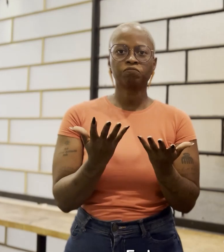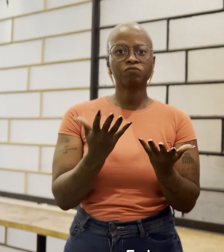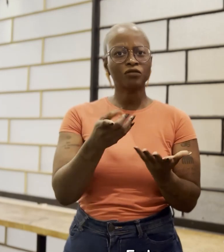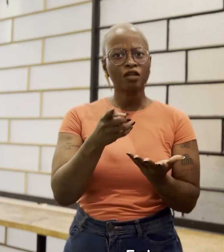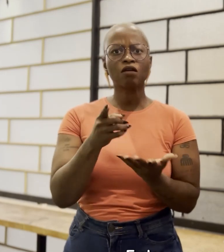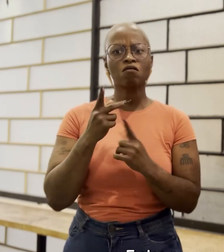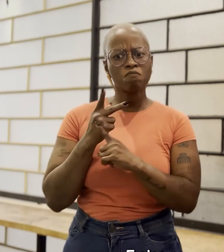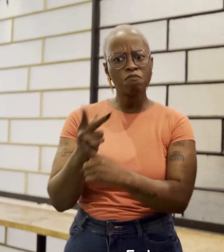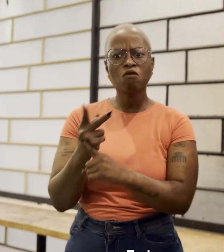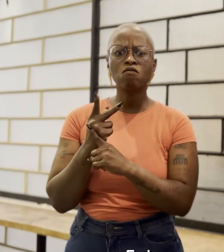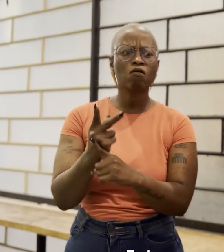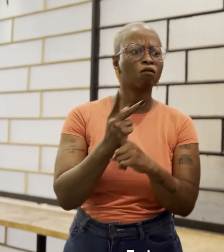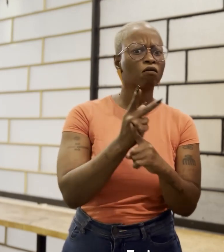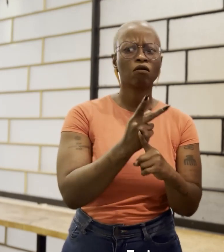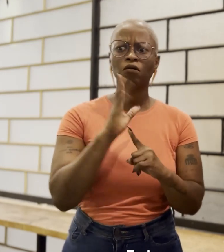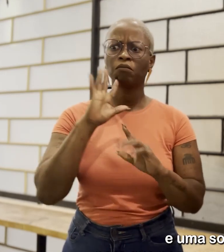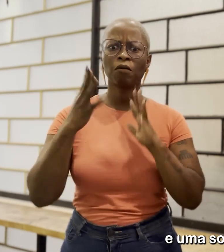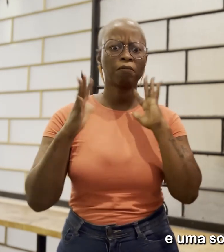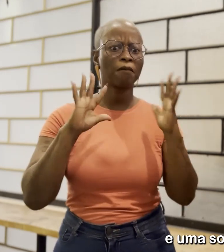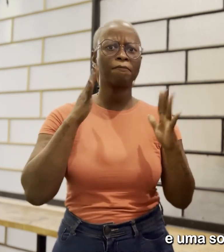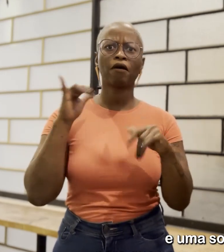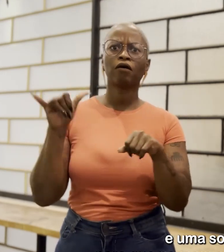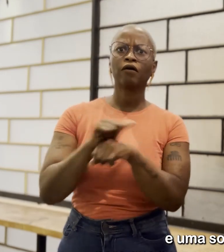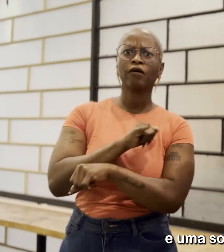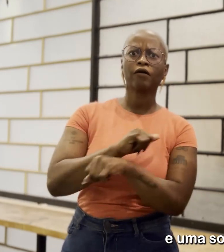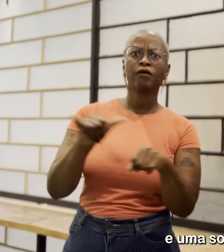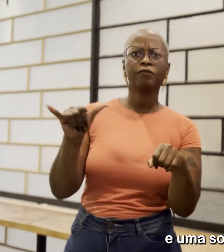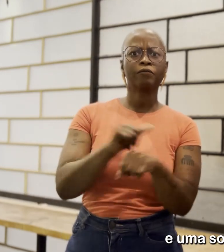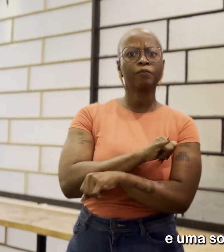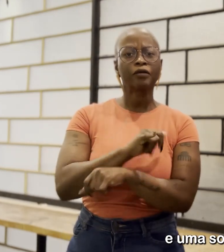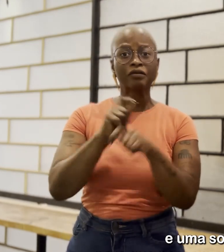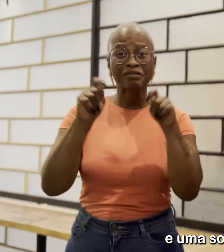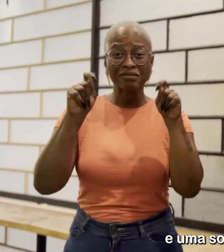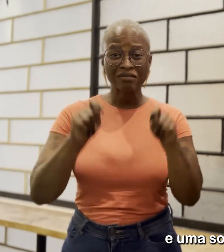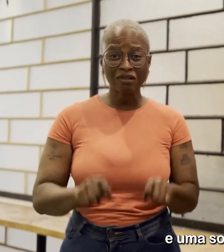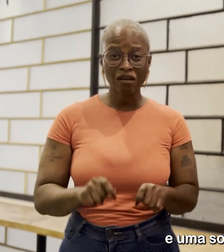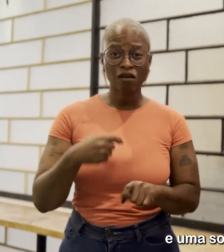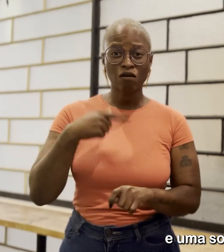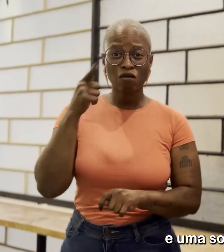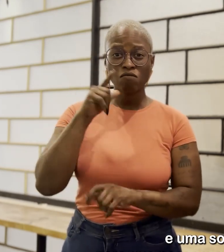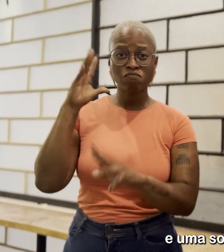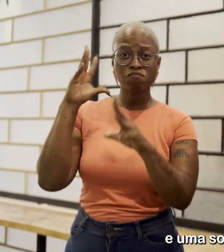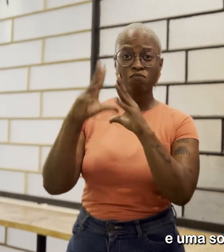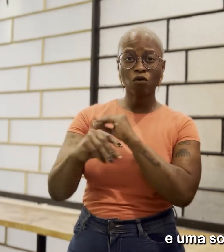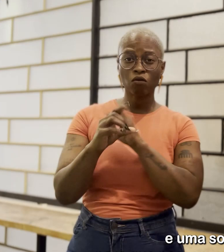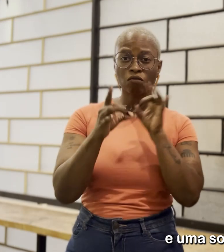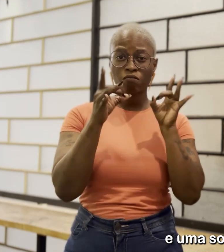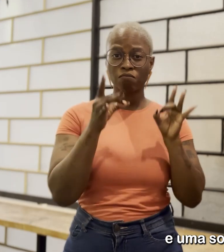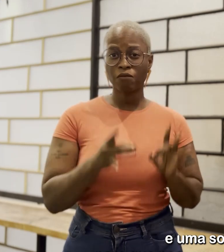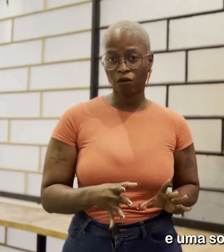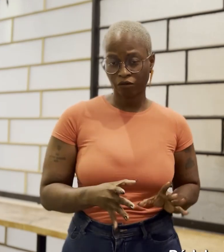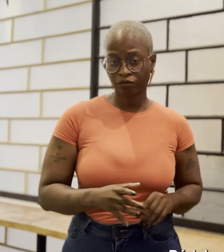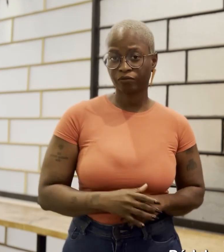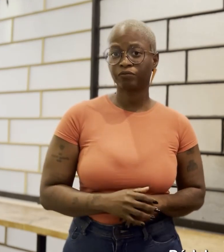E eles procuram então alternativas e uma solução possível para que possam escapar daquele labirinto.